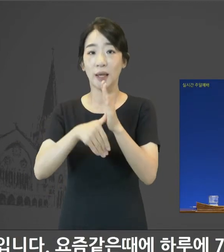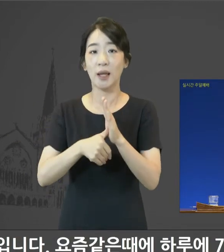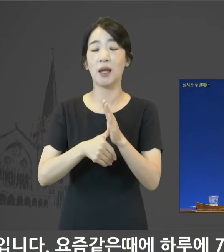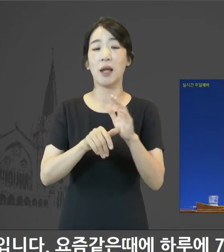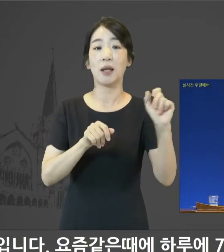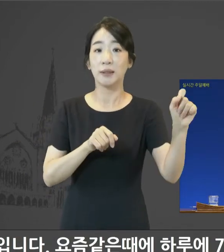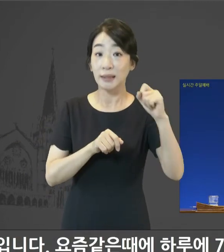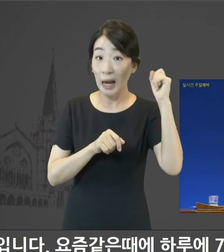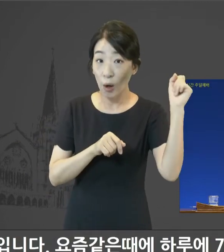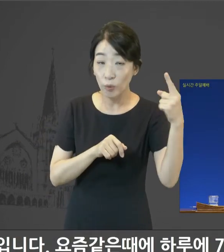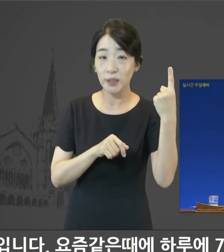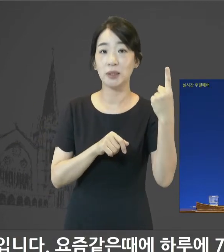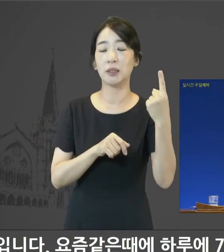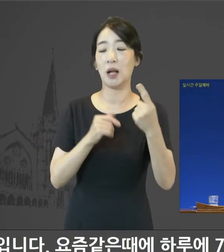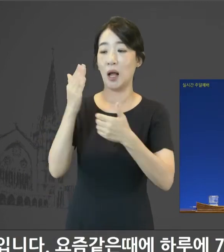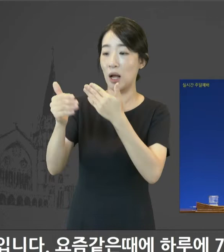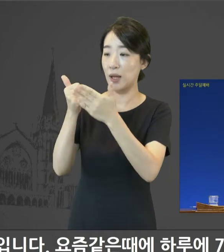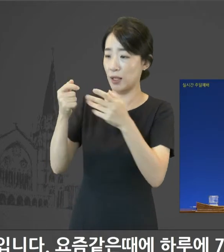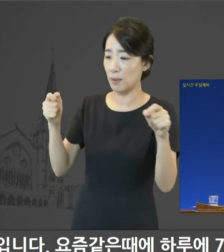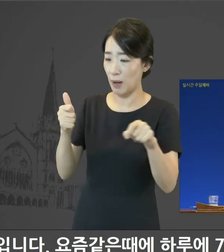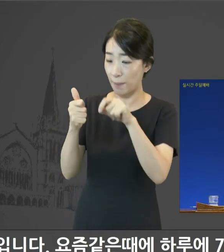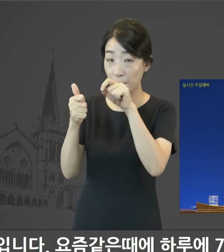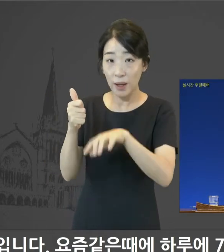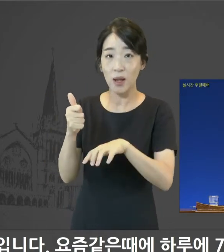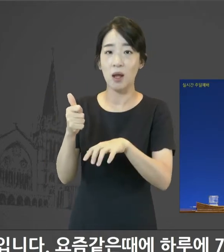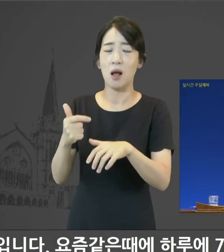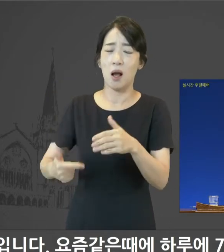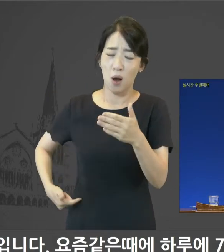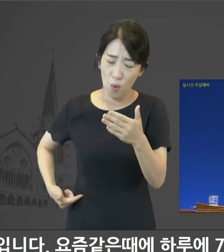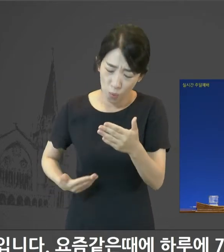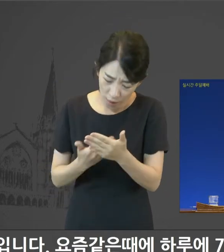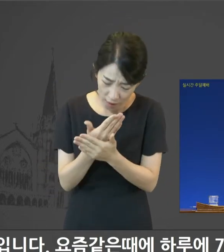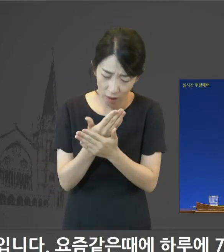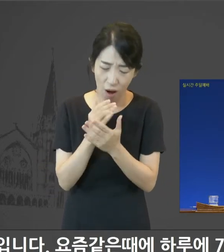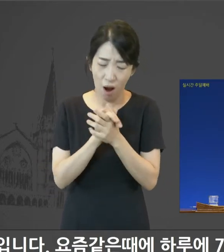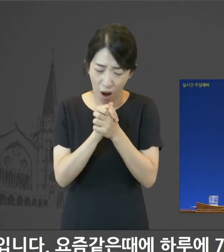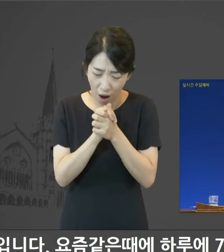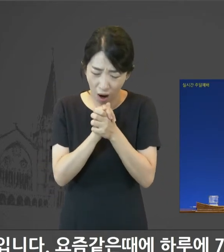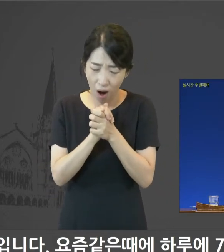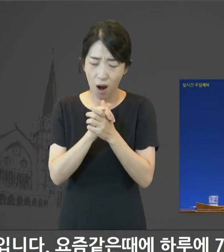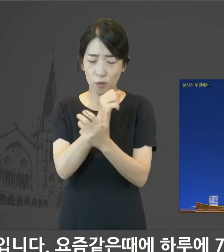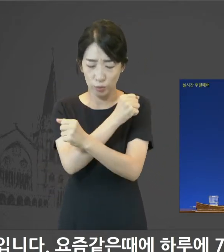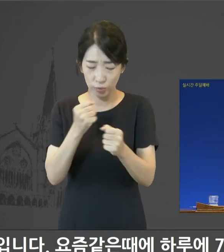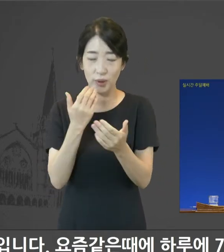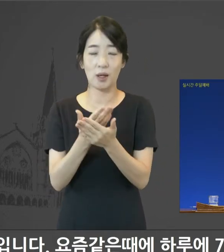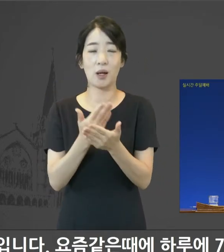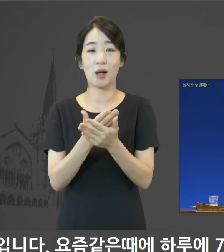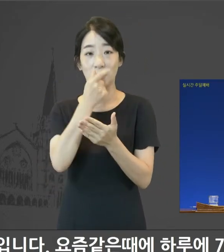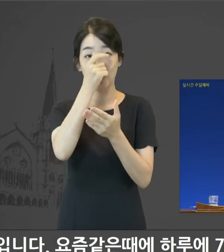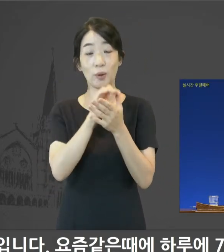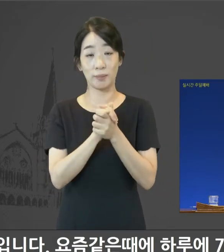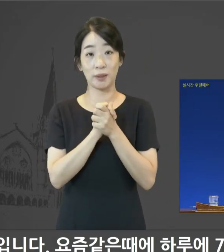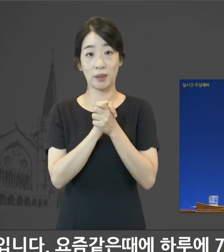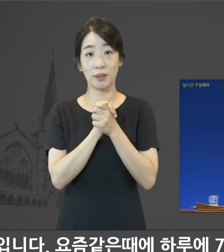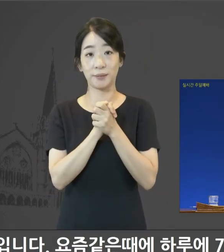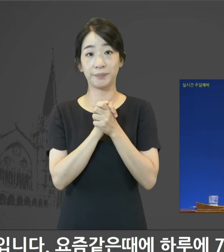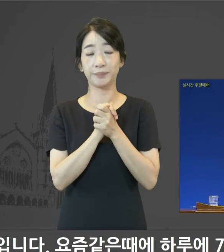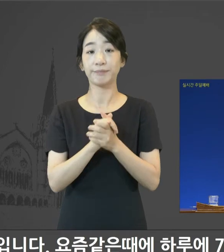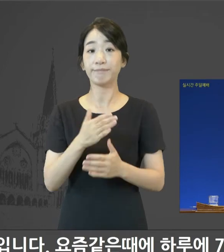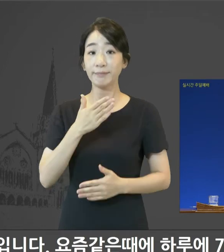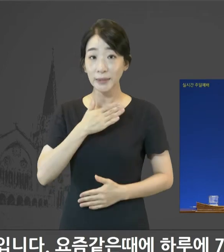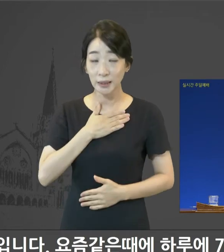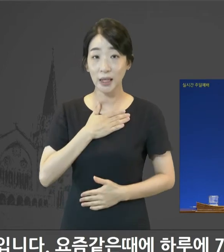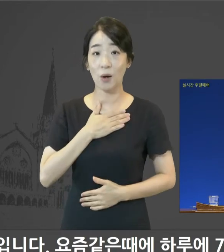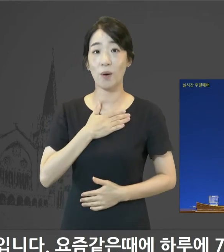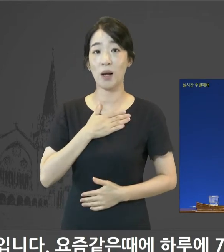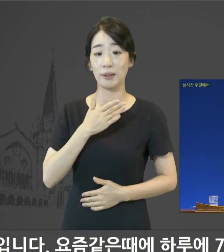겁니다. 진짜 회개할 때 17절 끝부분에 보면, 나의 하나님 여호와여, 주의 손으로